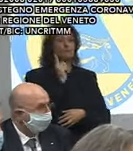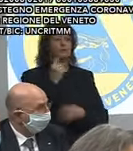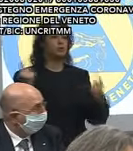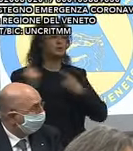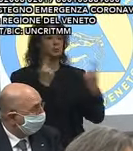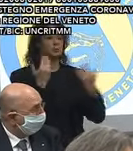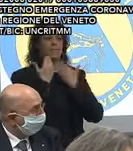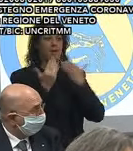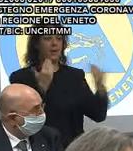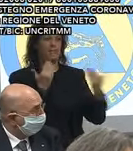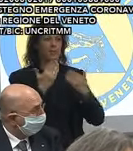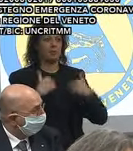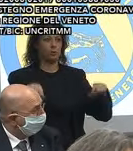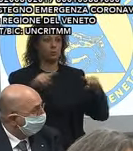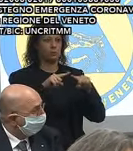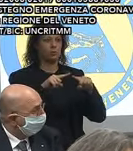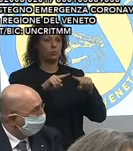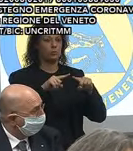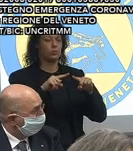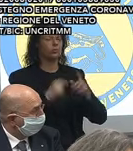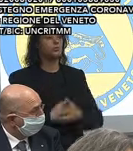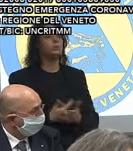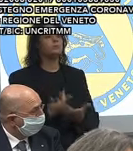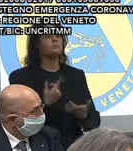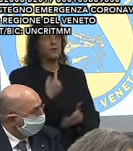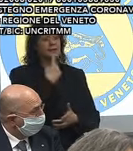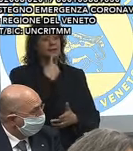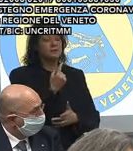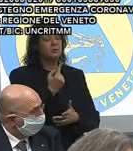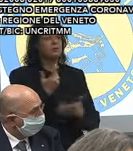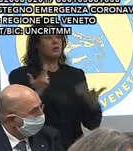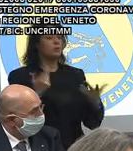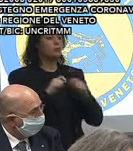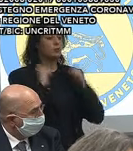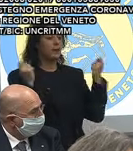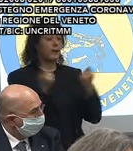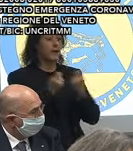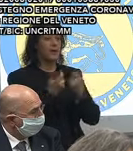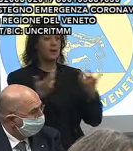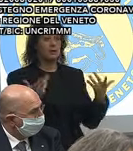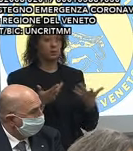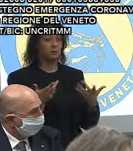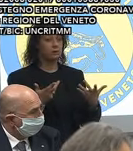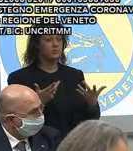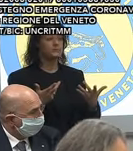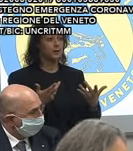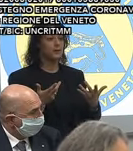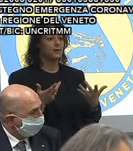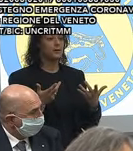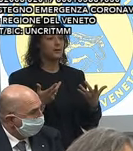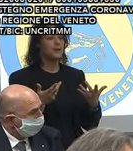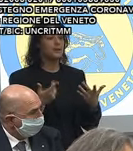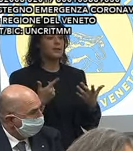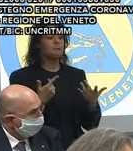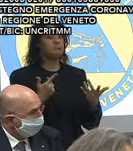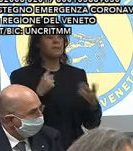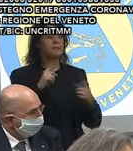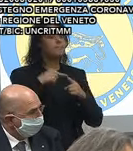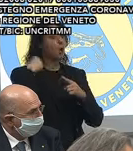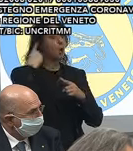qui, dico in generale che ovviamente posso dire che ci si aspetta che i prossimi